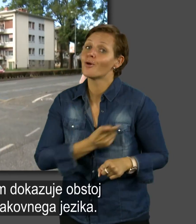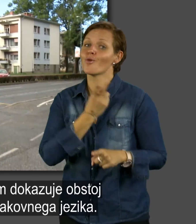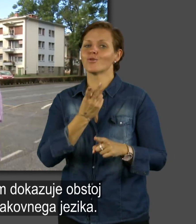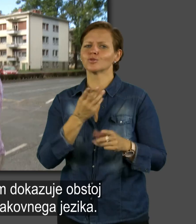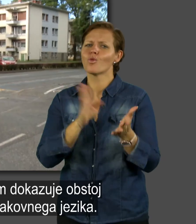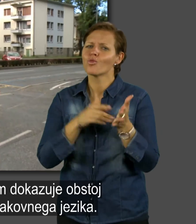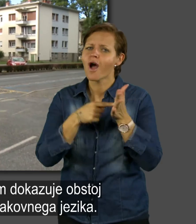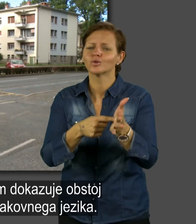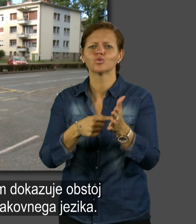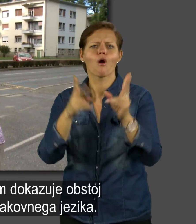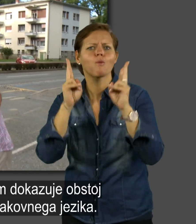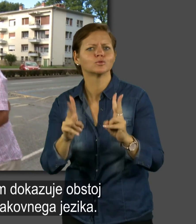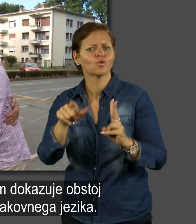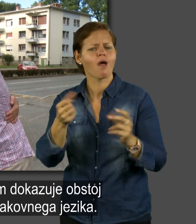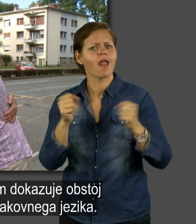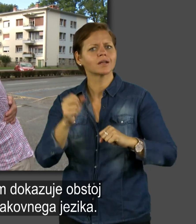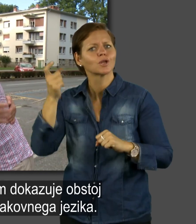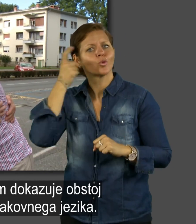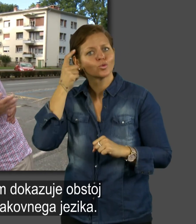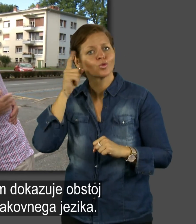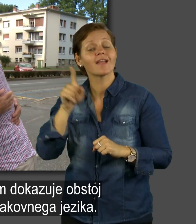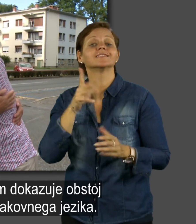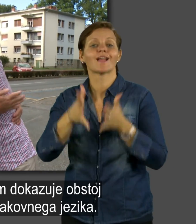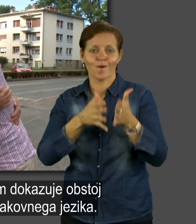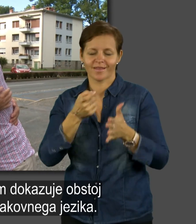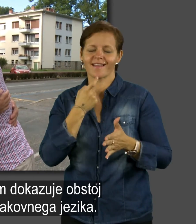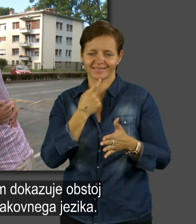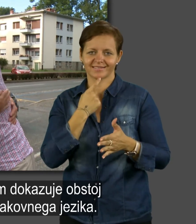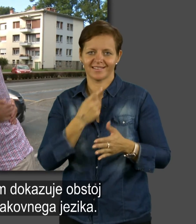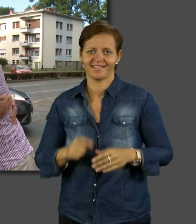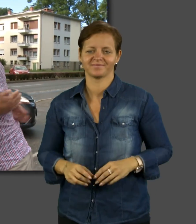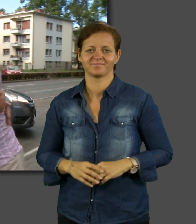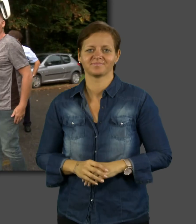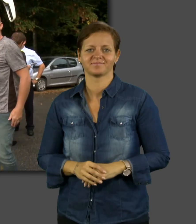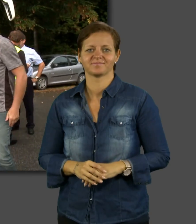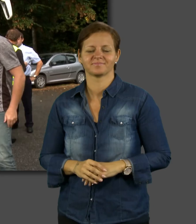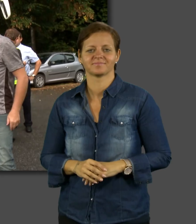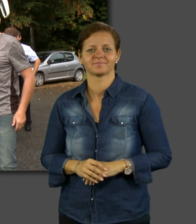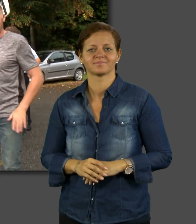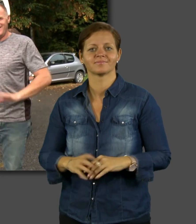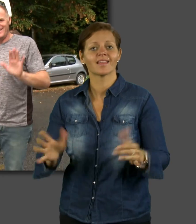Hkrati pa s ponosom dokazuje obstoj lastne kulture in znakovnega jezika.